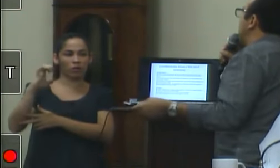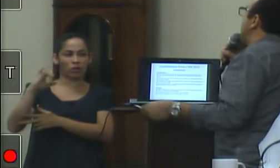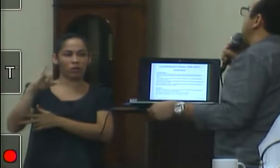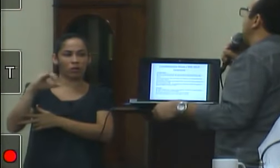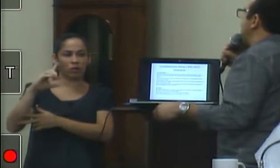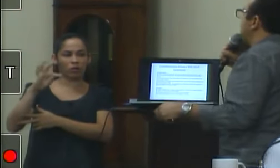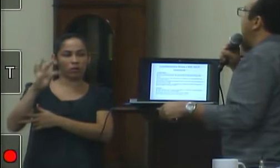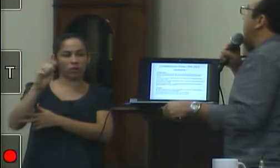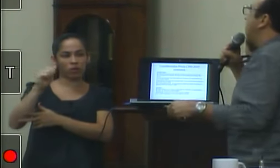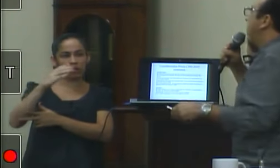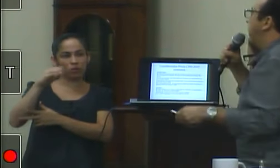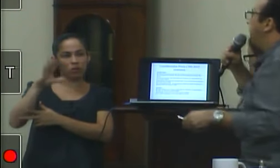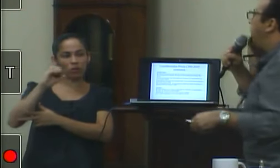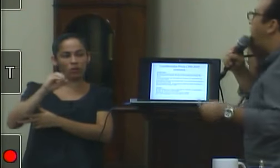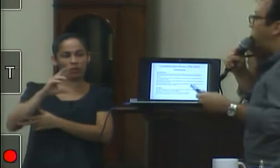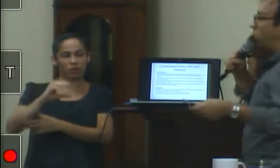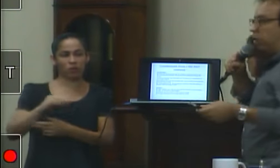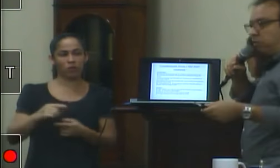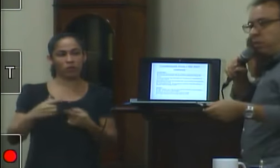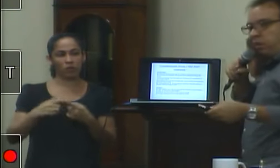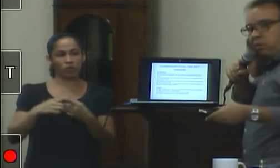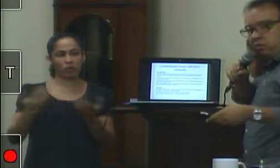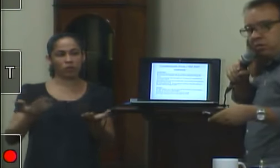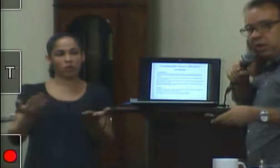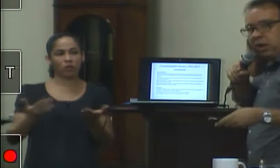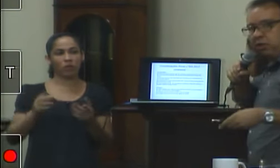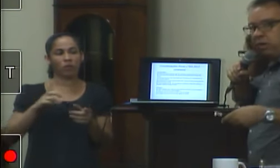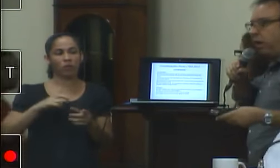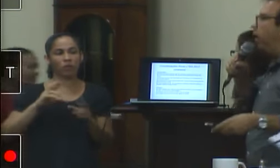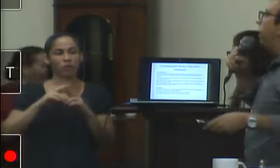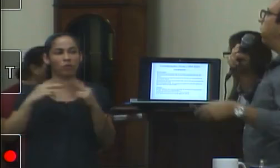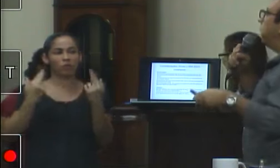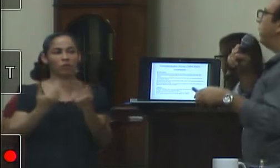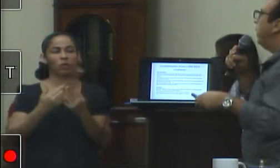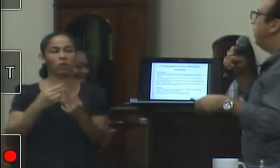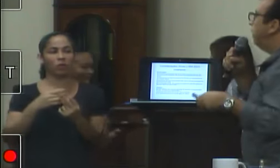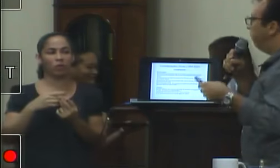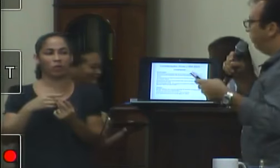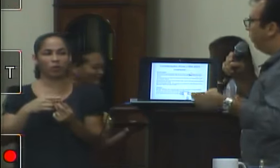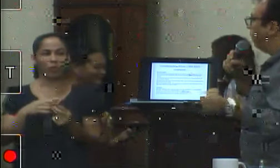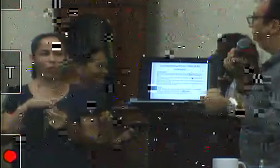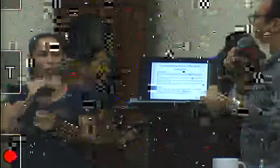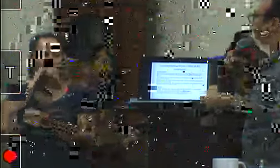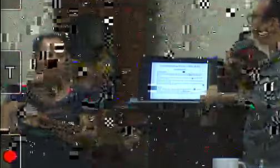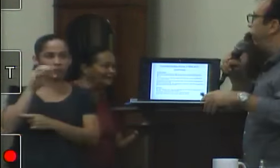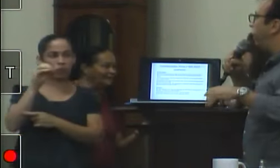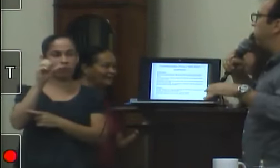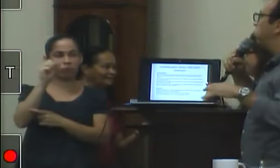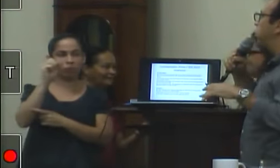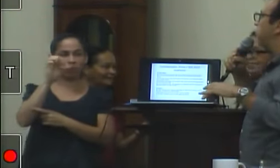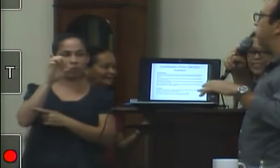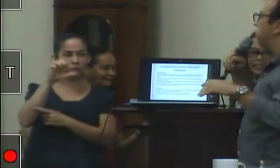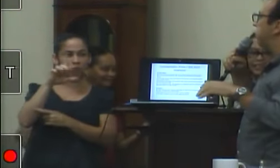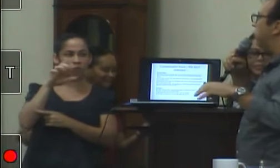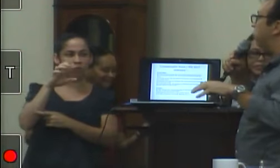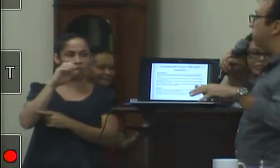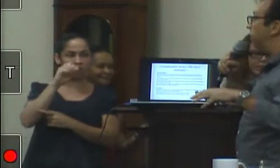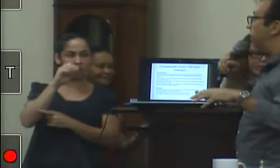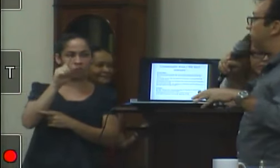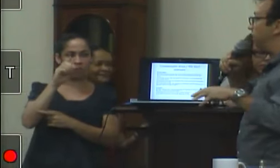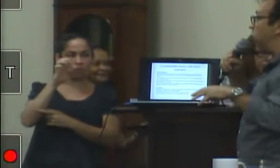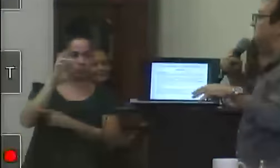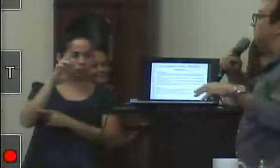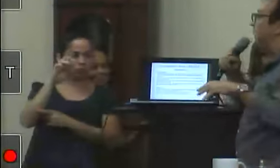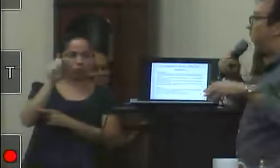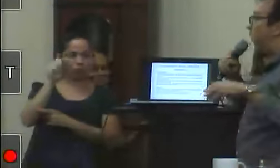equipamentos preconizados. É, hoje eu tive uma reunião com o Zé Geraldo, né, e volto a dizer, nas últimas